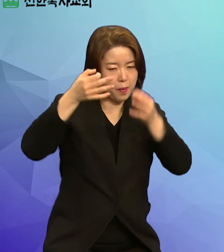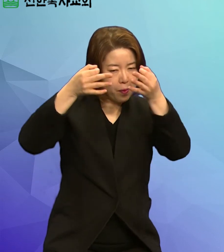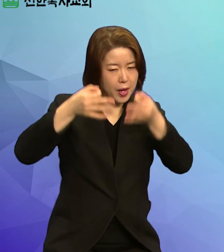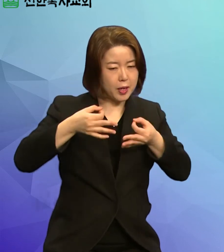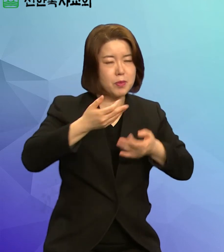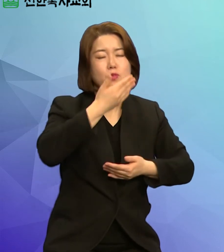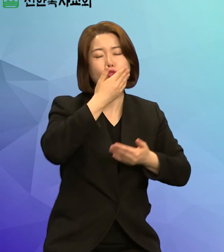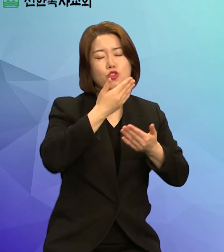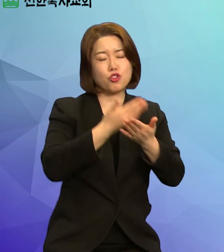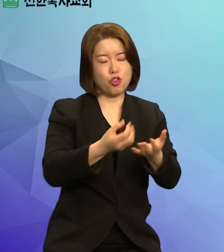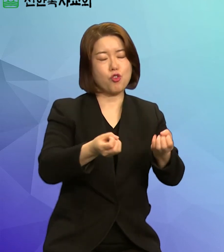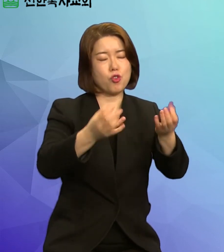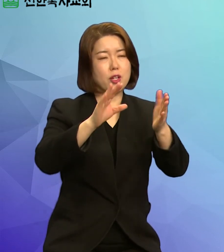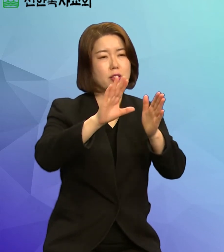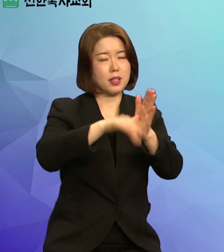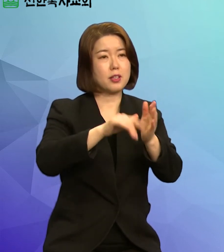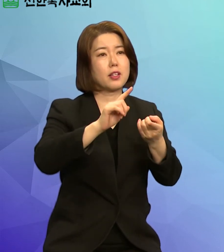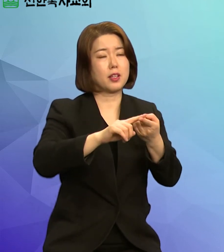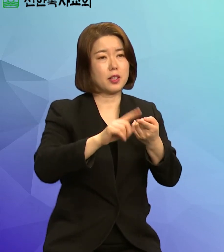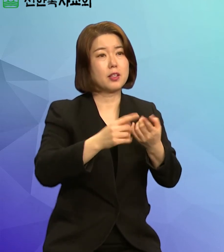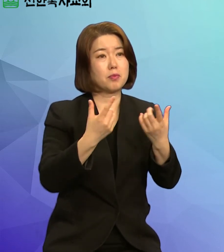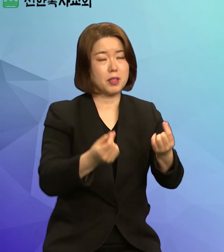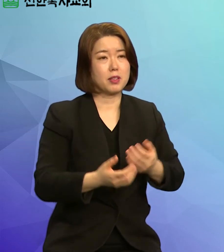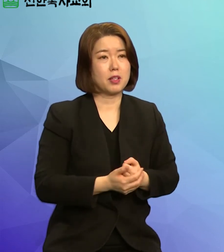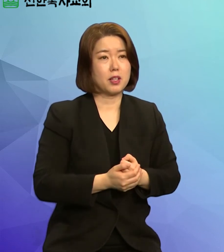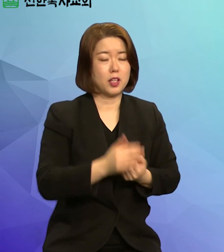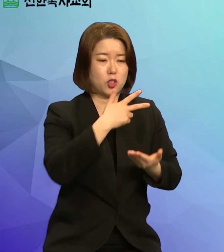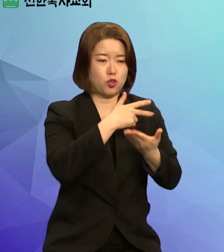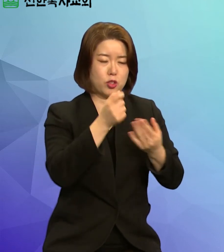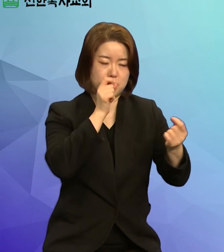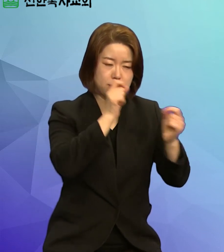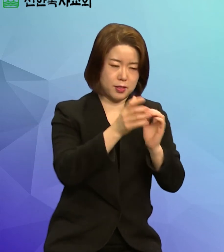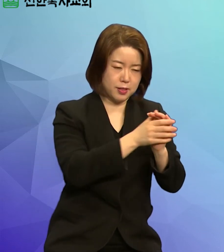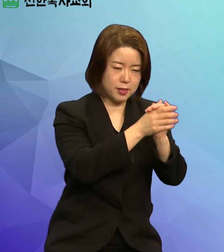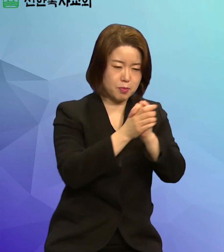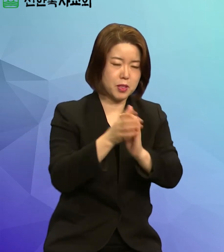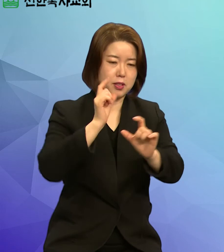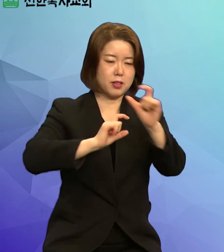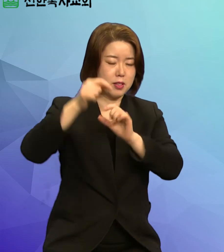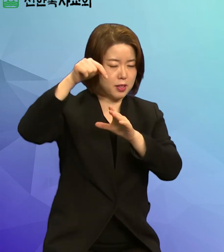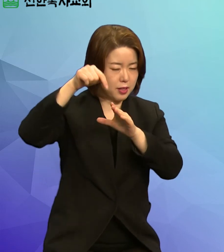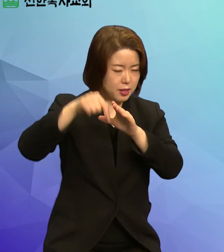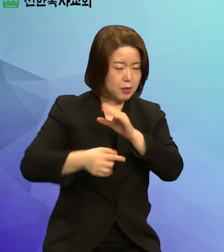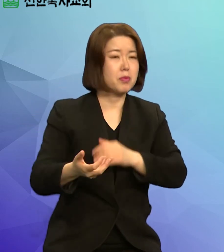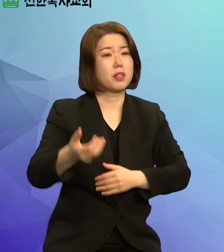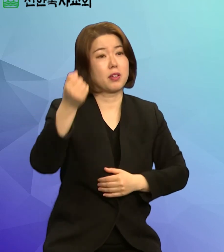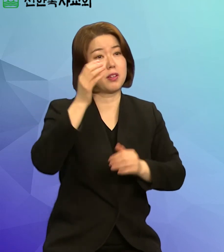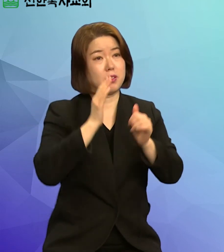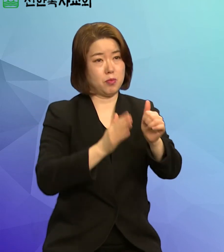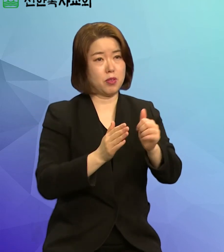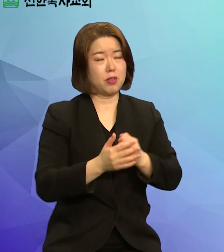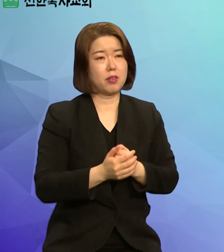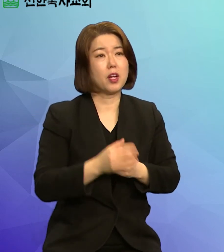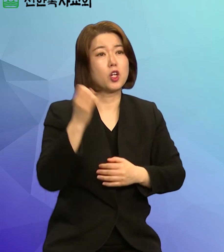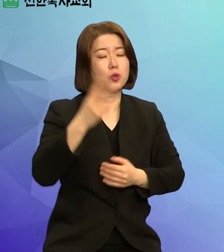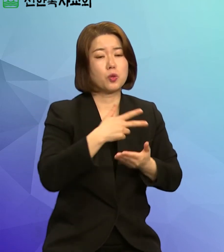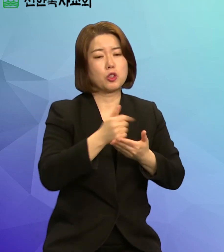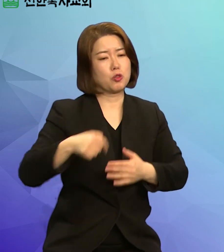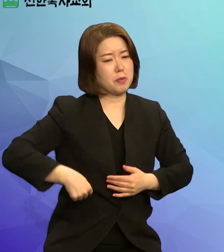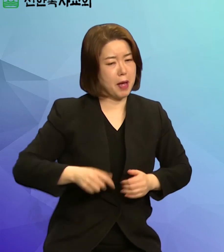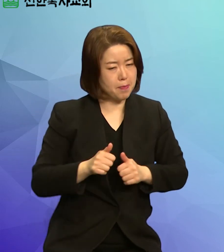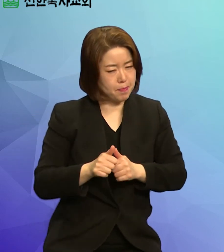절기입니다. 주님과의 친밀함을 더 깊이 가져보시기 바랍니다. 그리고 주님의 마음을 따라가